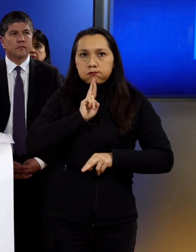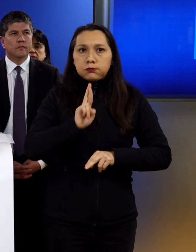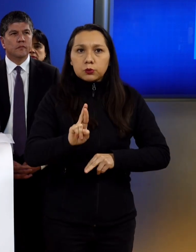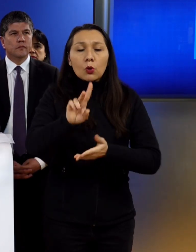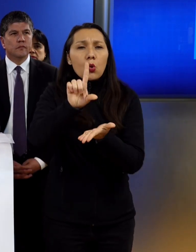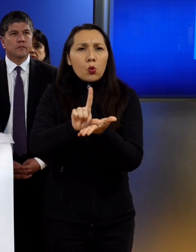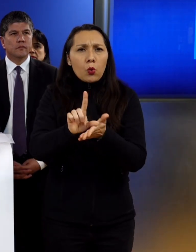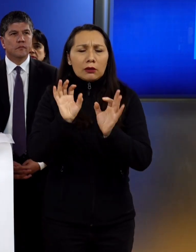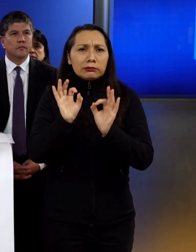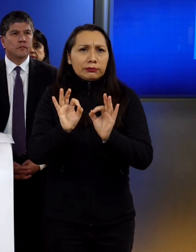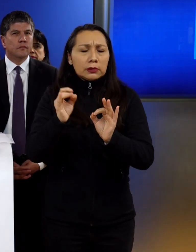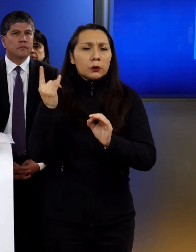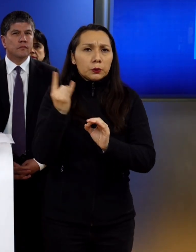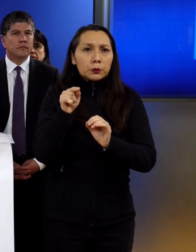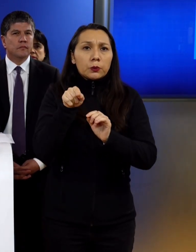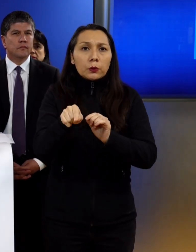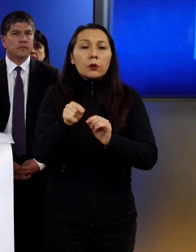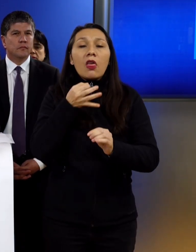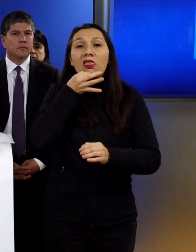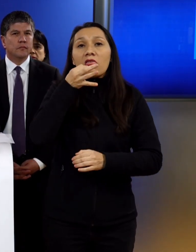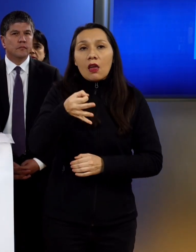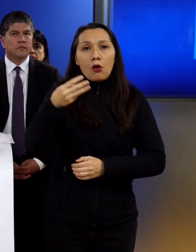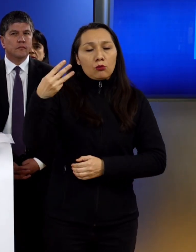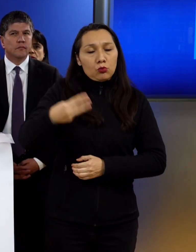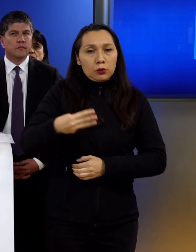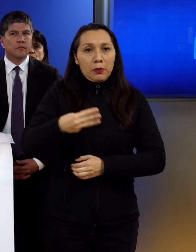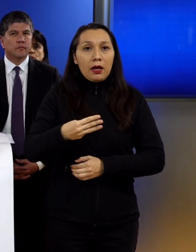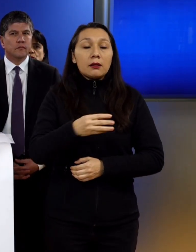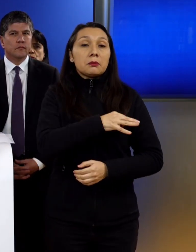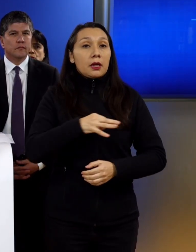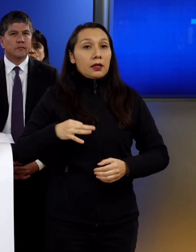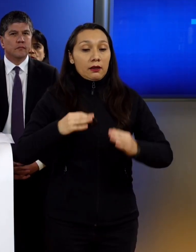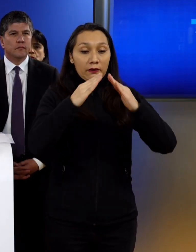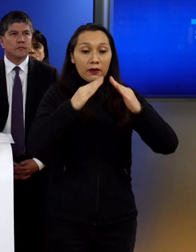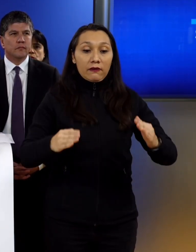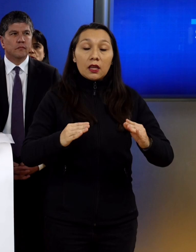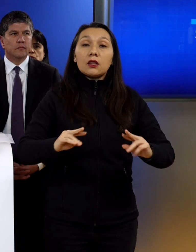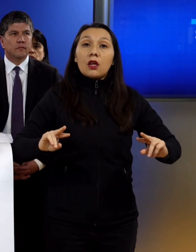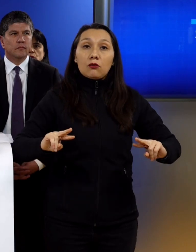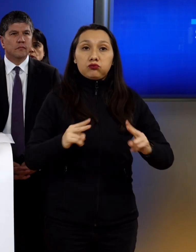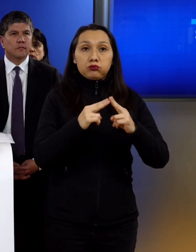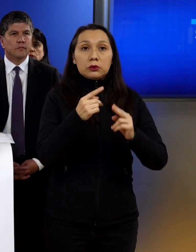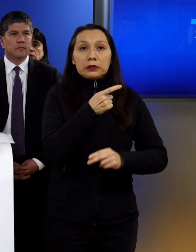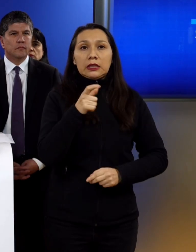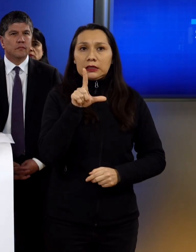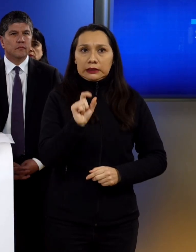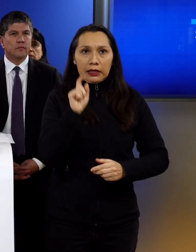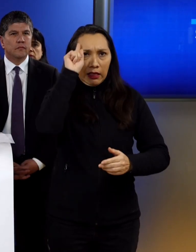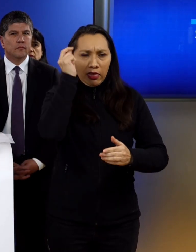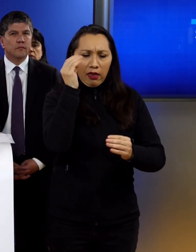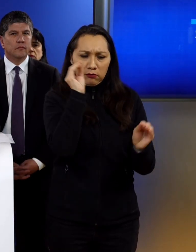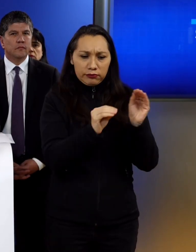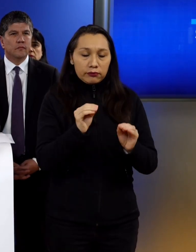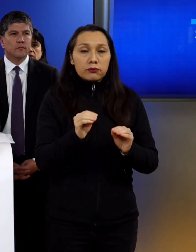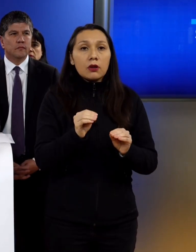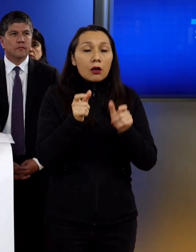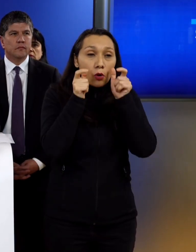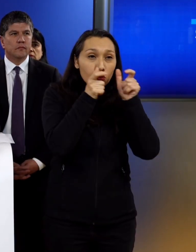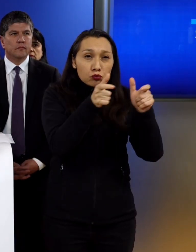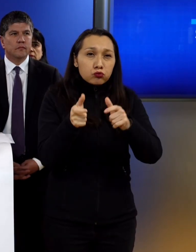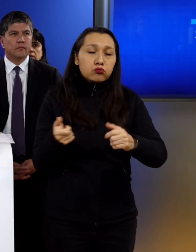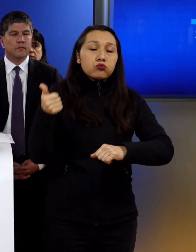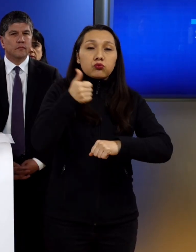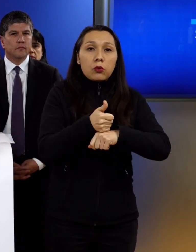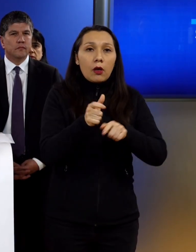puntos críticos establecidos por las municipalidades. El Ministerio de Vivienda y Urbanismo, 170 iniciativas. La Superintendencia